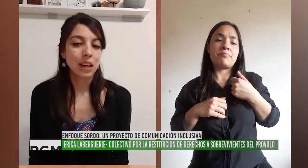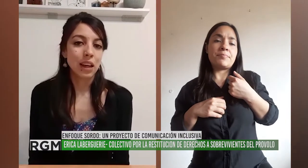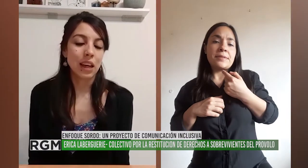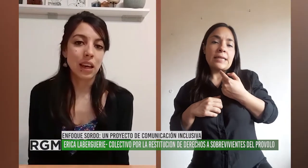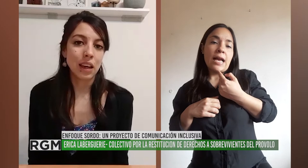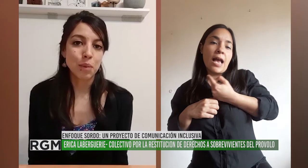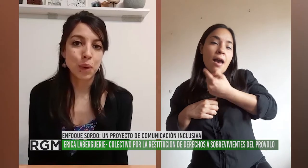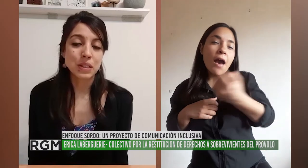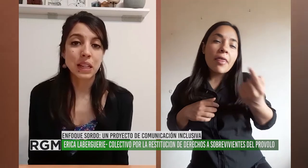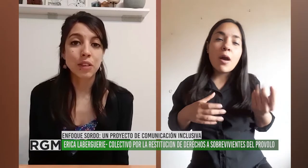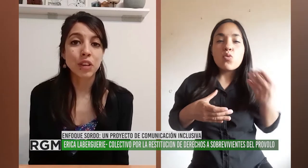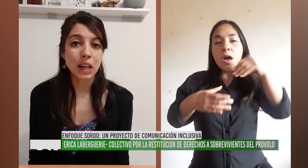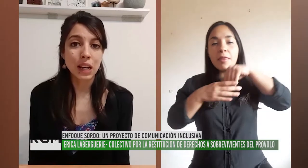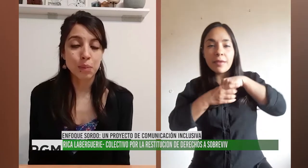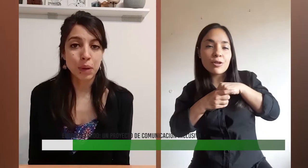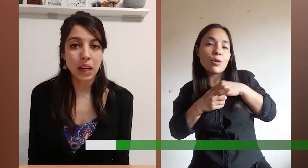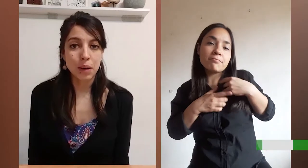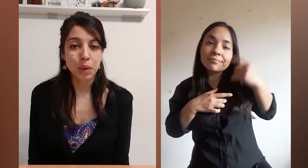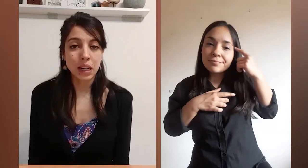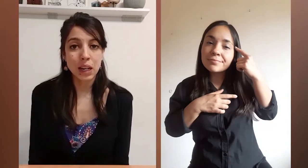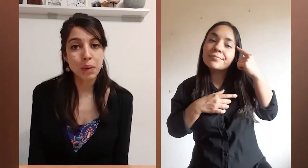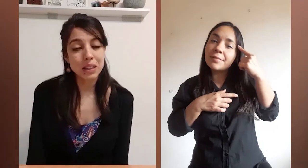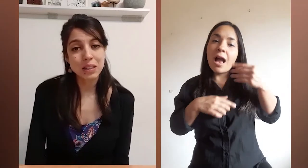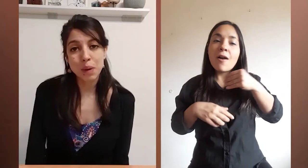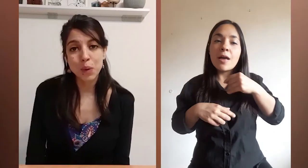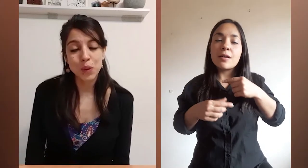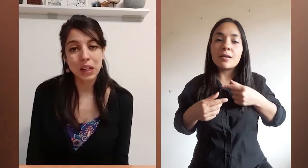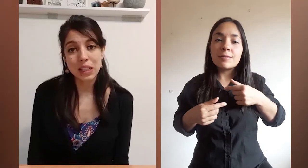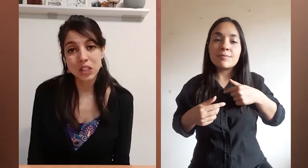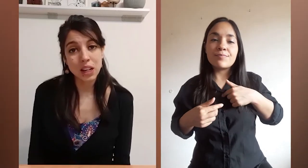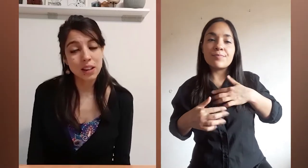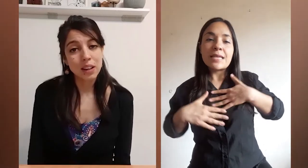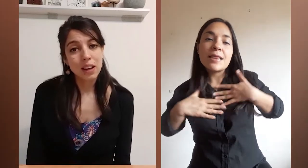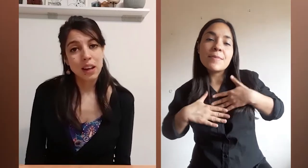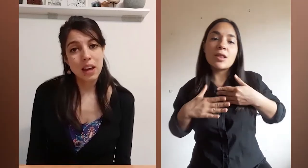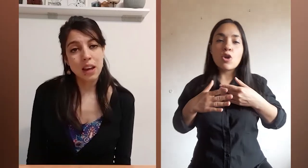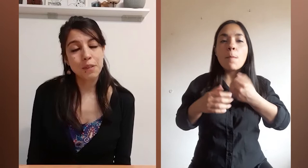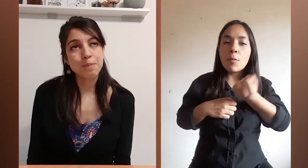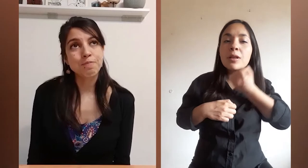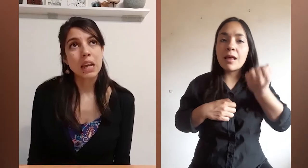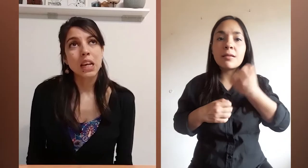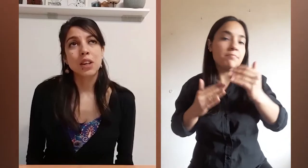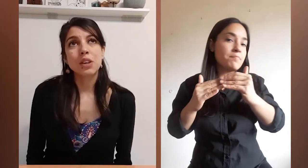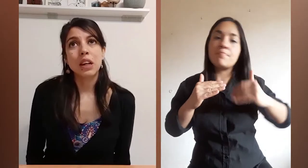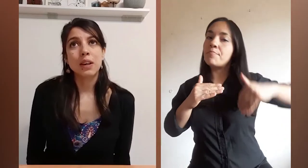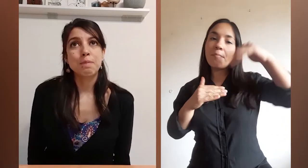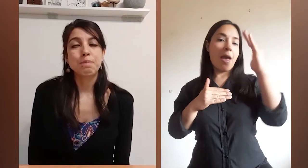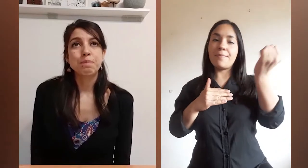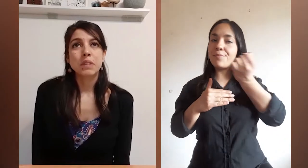especialidad que puede significar para quienes participamos del taller.